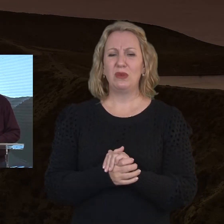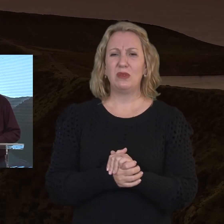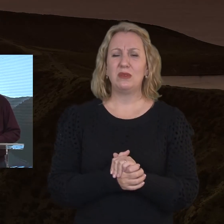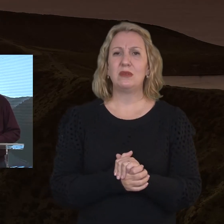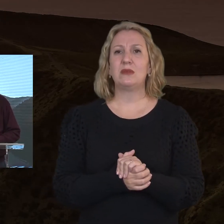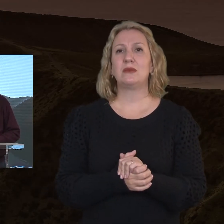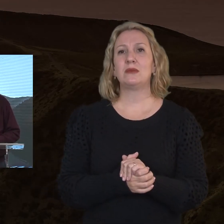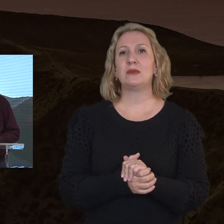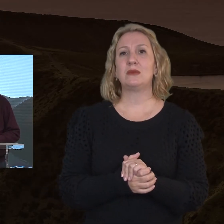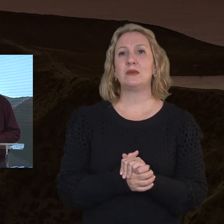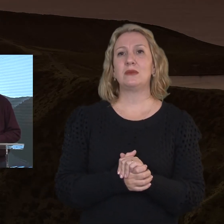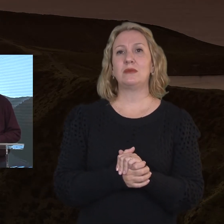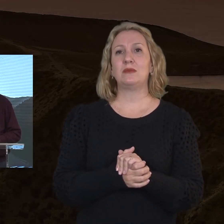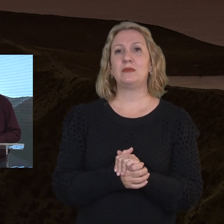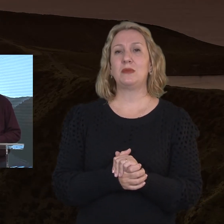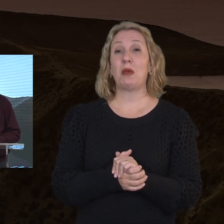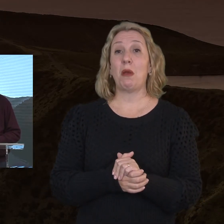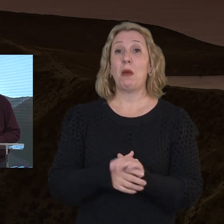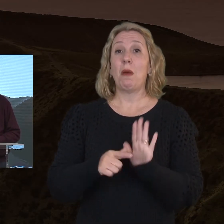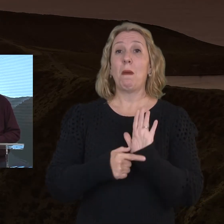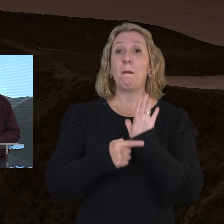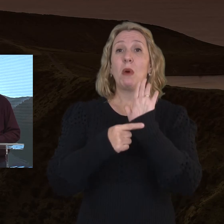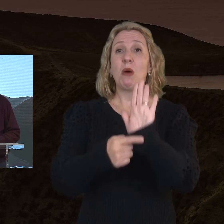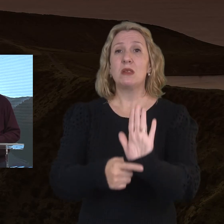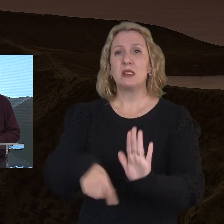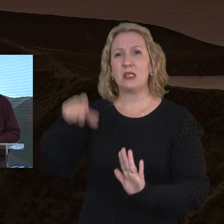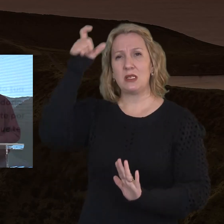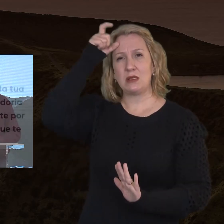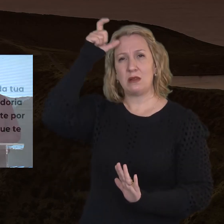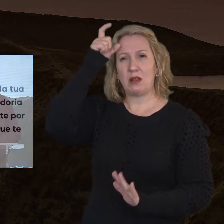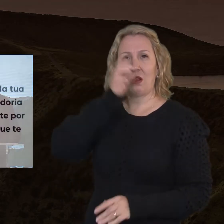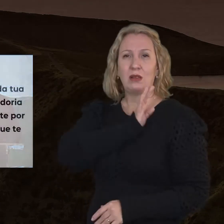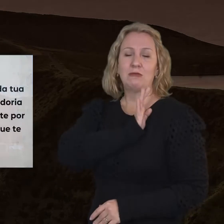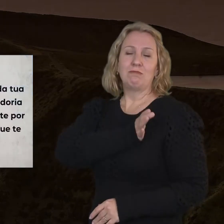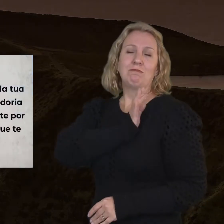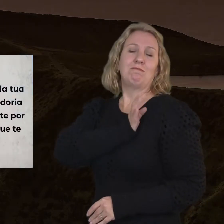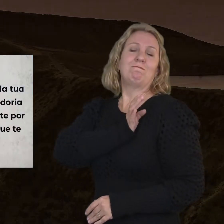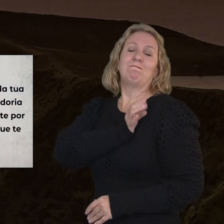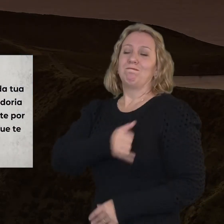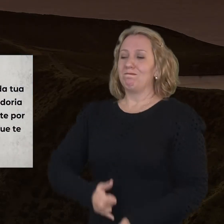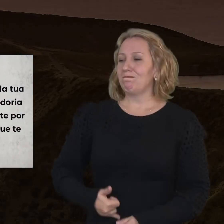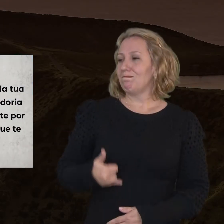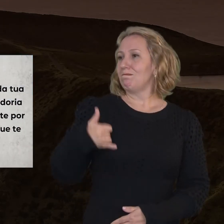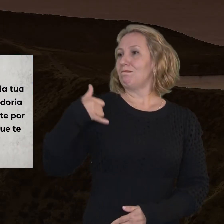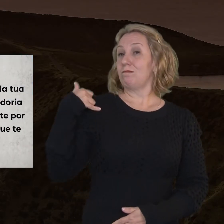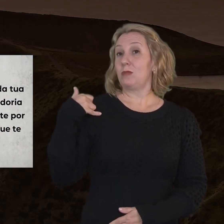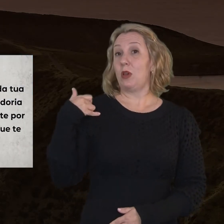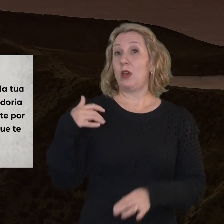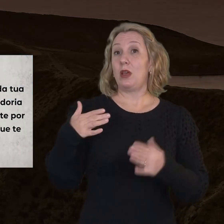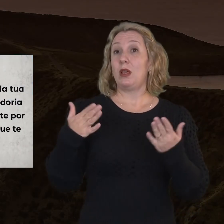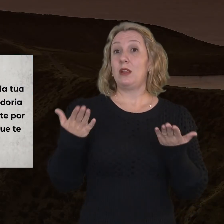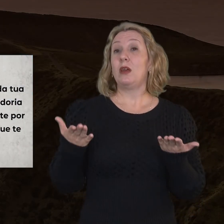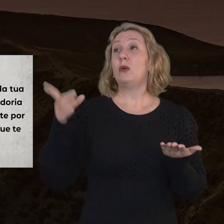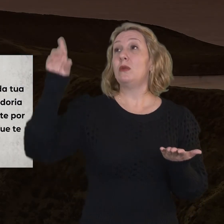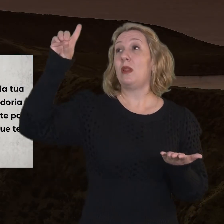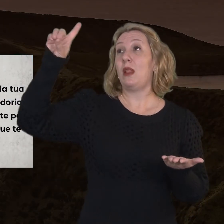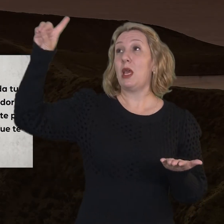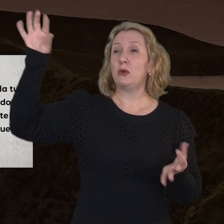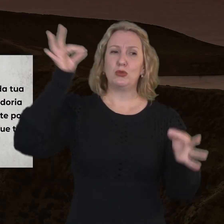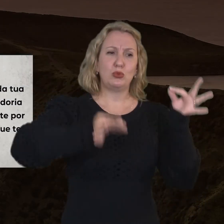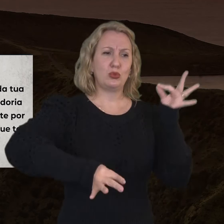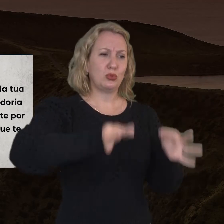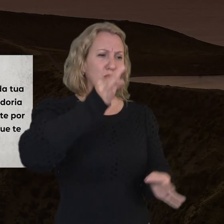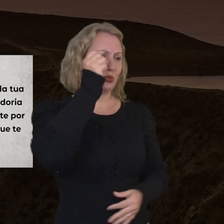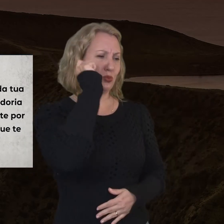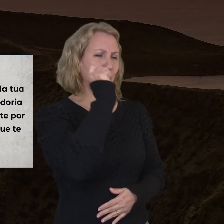corrompeste a tua sabedoria por causa do teu resplendor hoje lan sente por terra diante dos reis te pus para